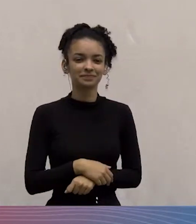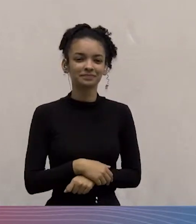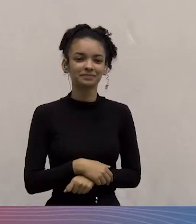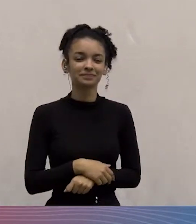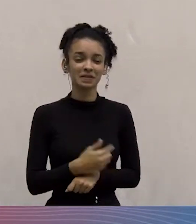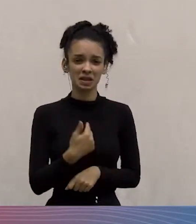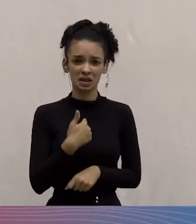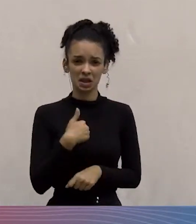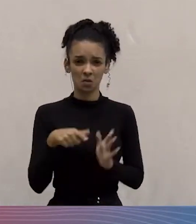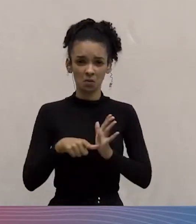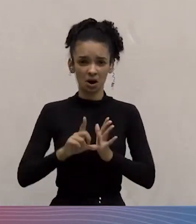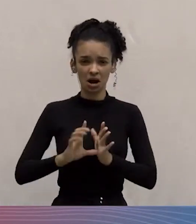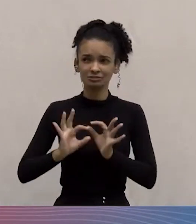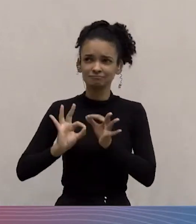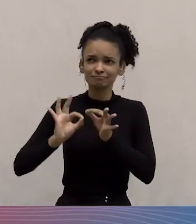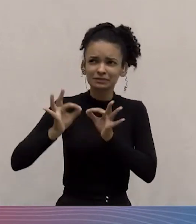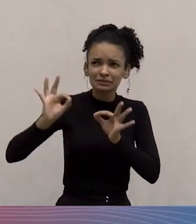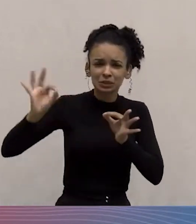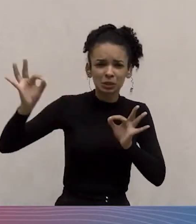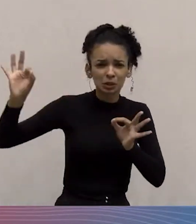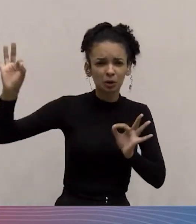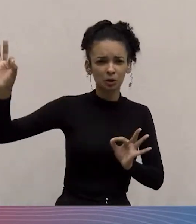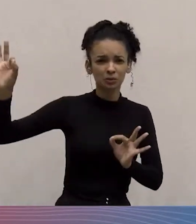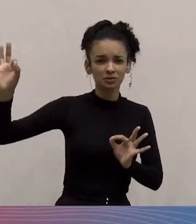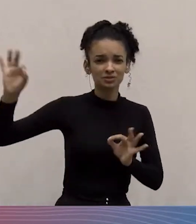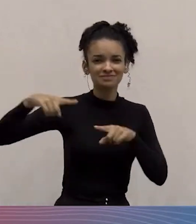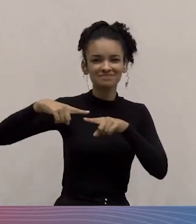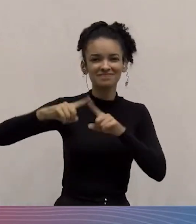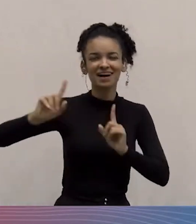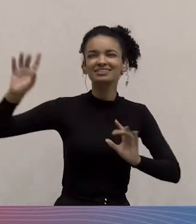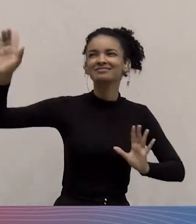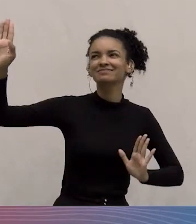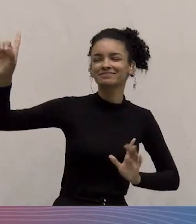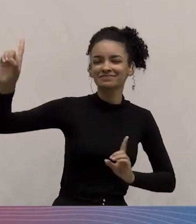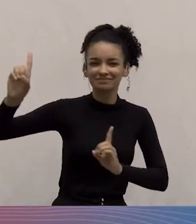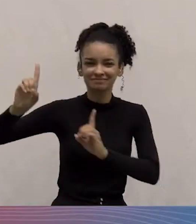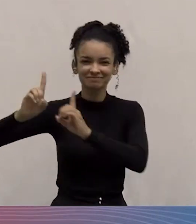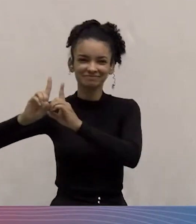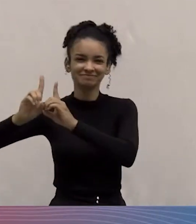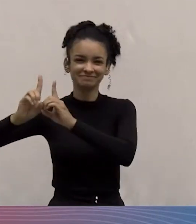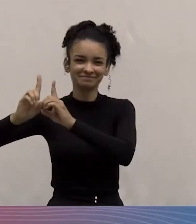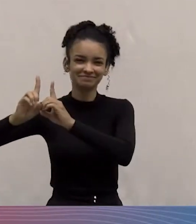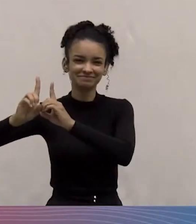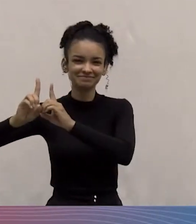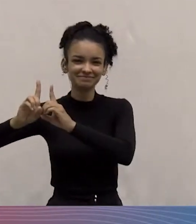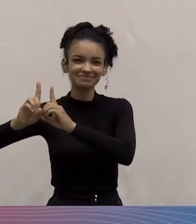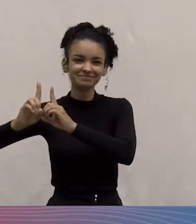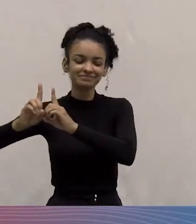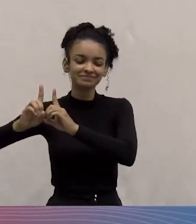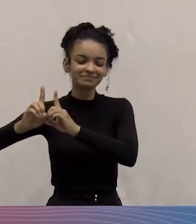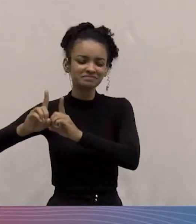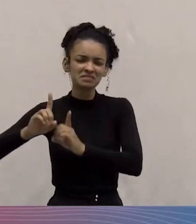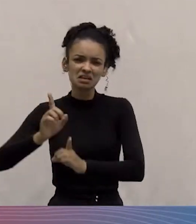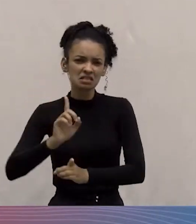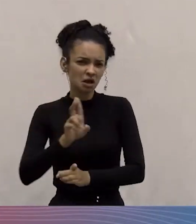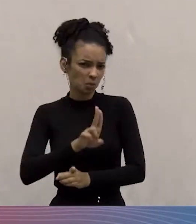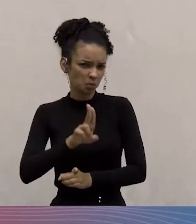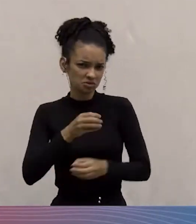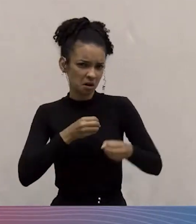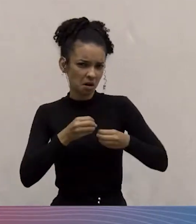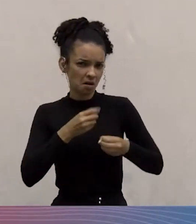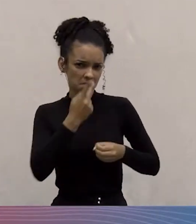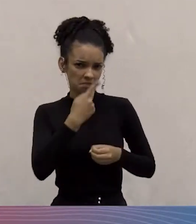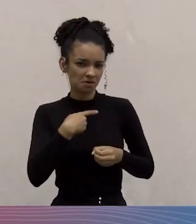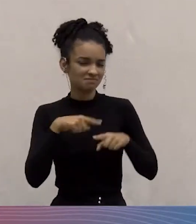Eu estava longe, mas eu fui aproximado. Mas não pelas minhas obras,